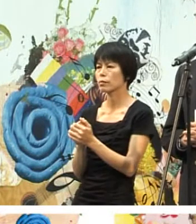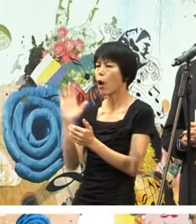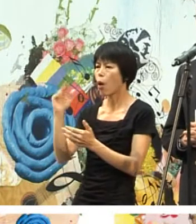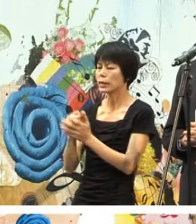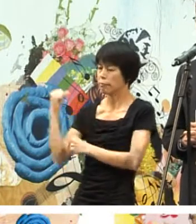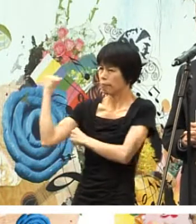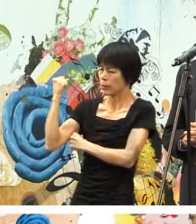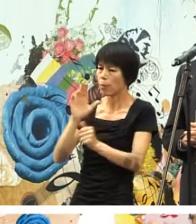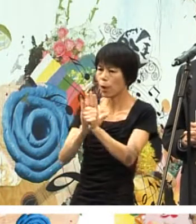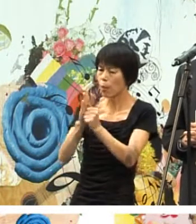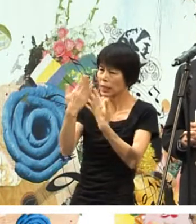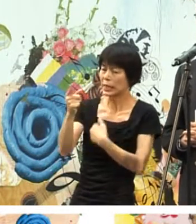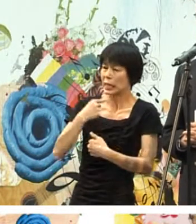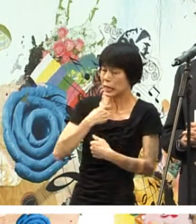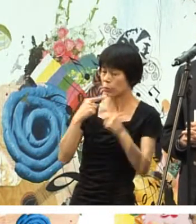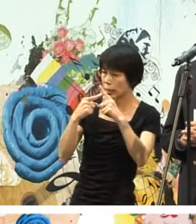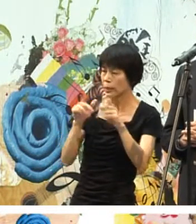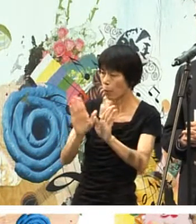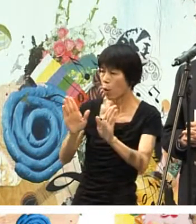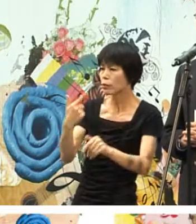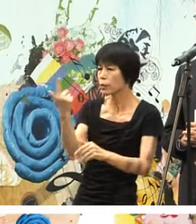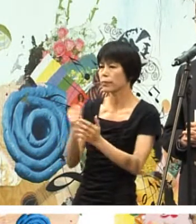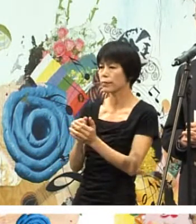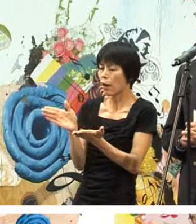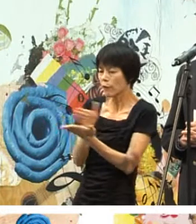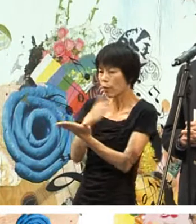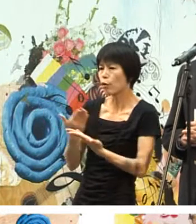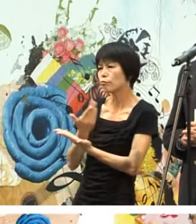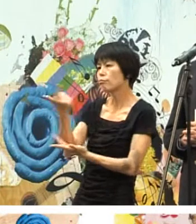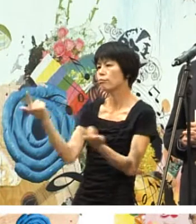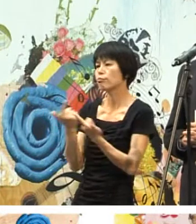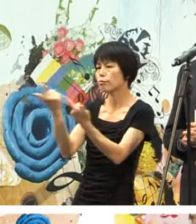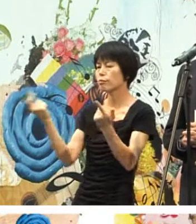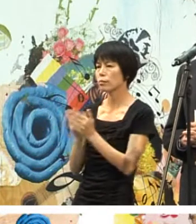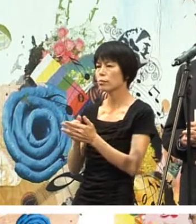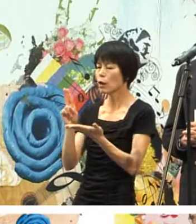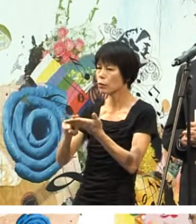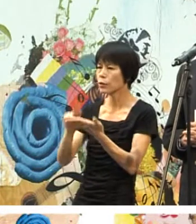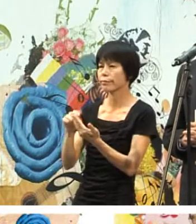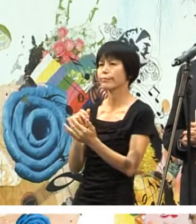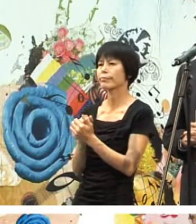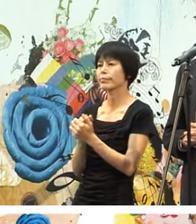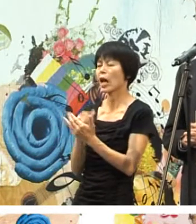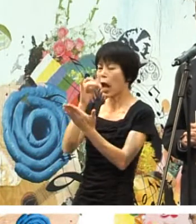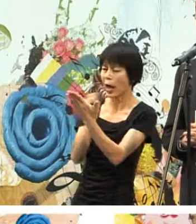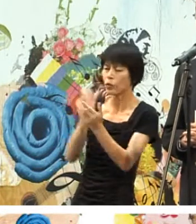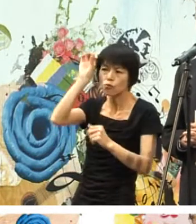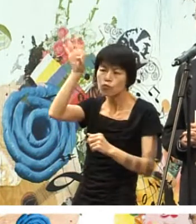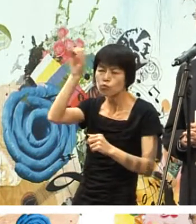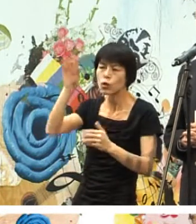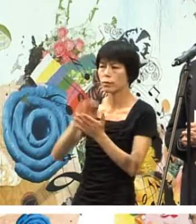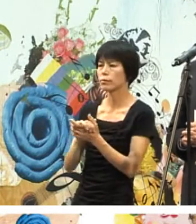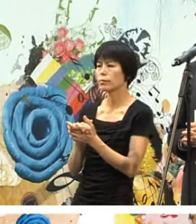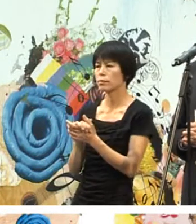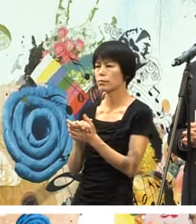夠是努力幫助其他人多一點，多一點的分享。我相信無論 是在藝術創作上面也